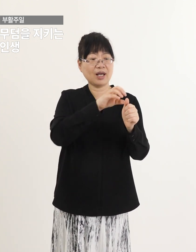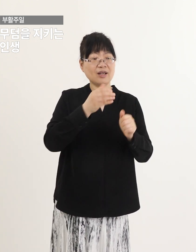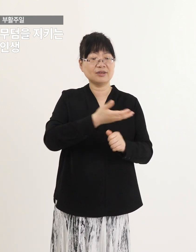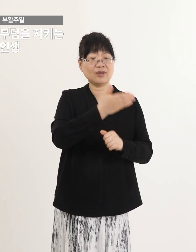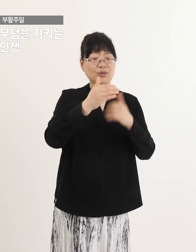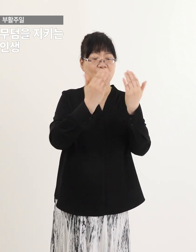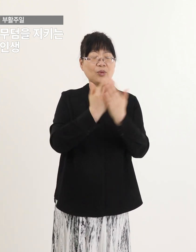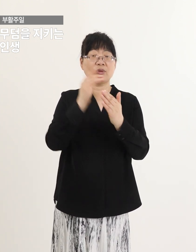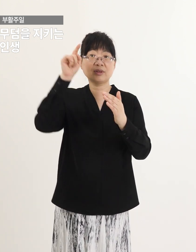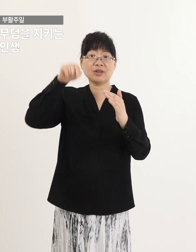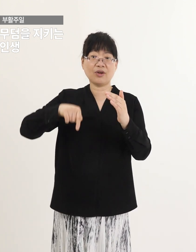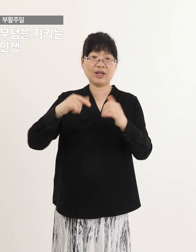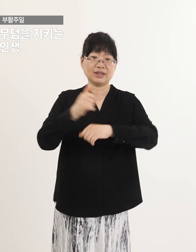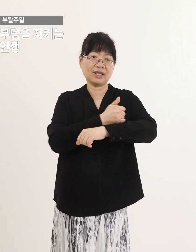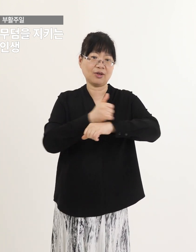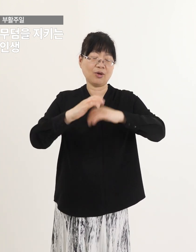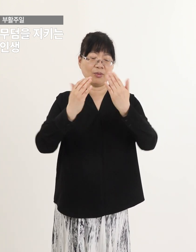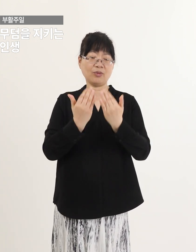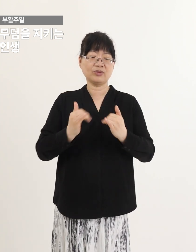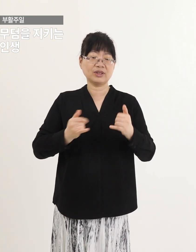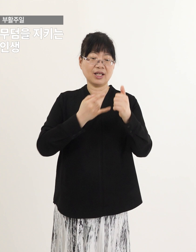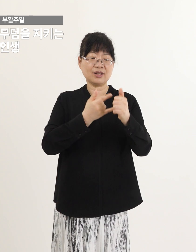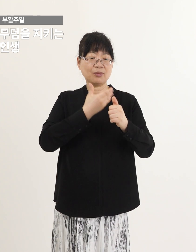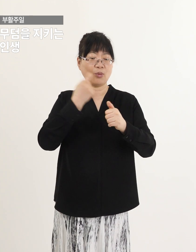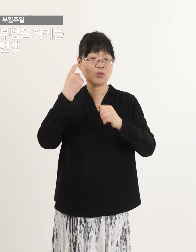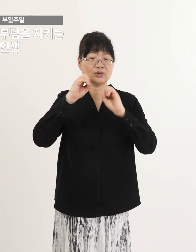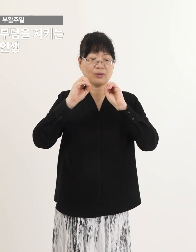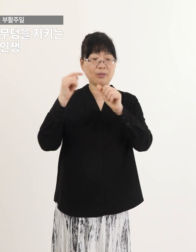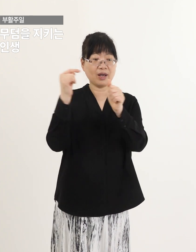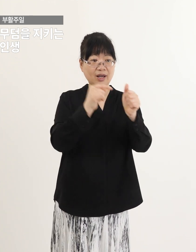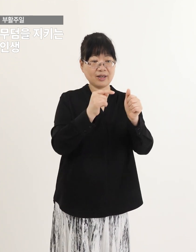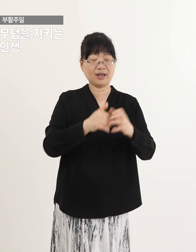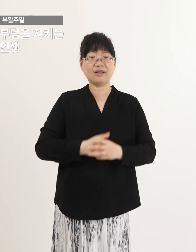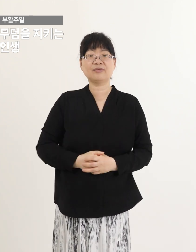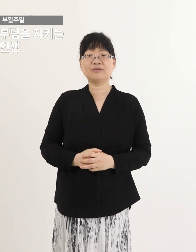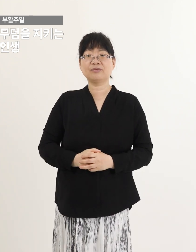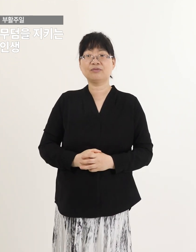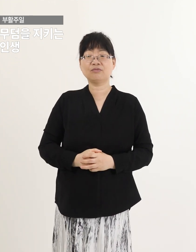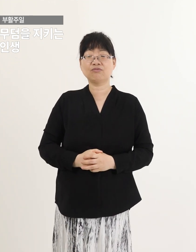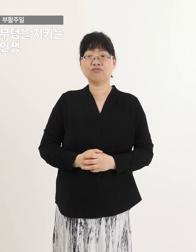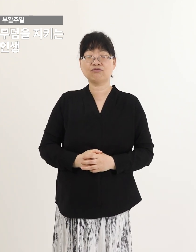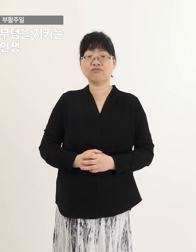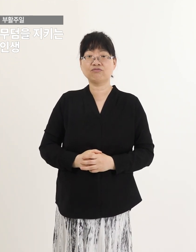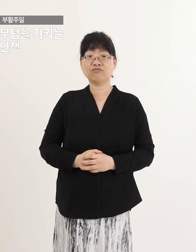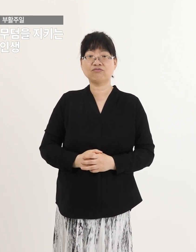너희는 온 천하에 다니며 만민에게 복음을 전파하라. 말이 돼요?